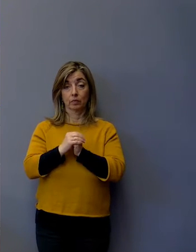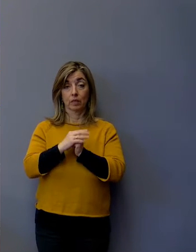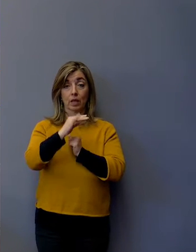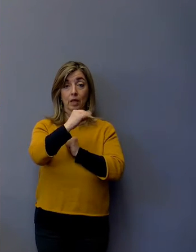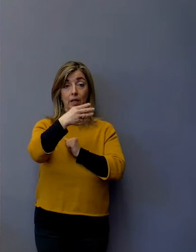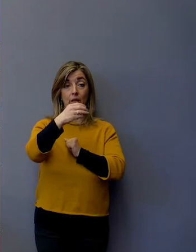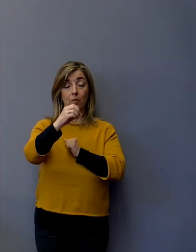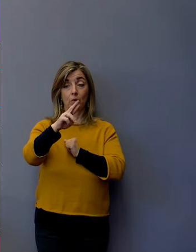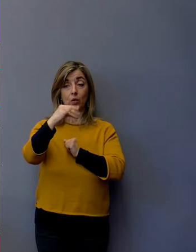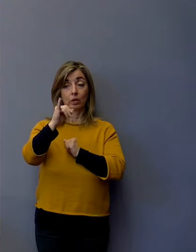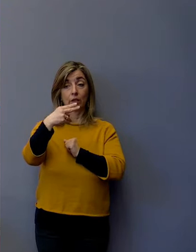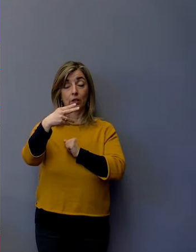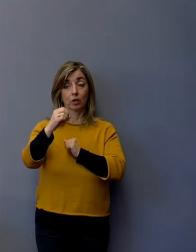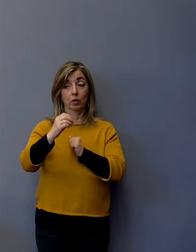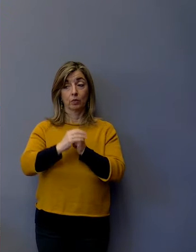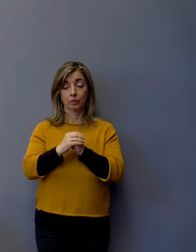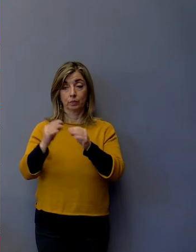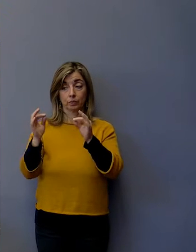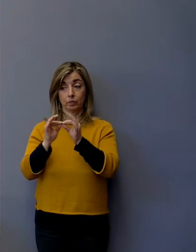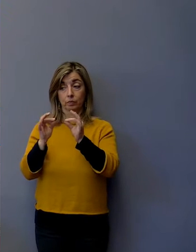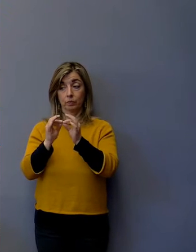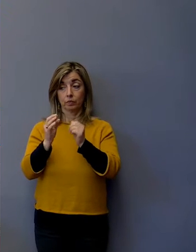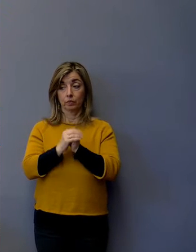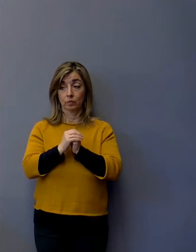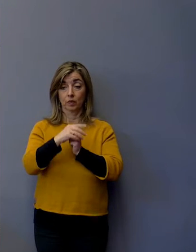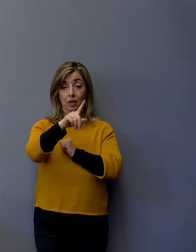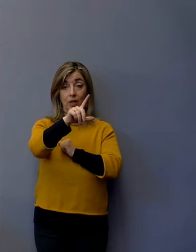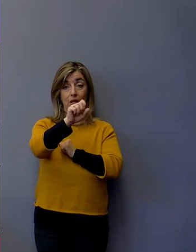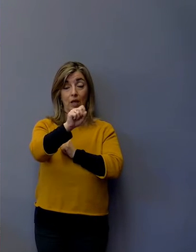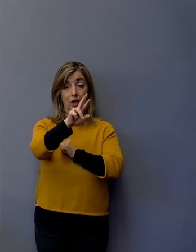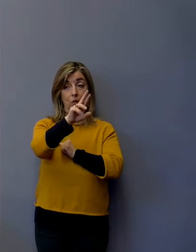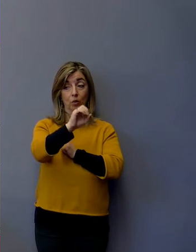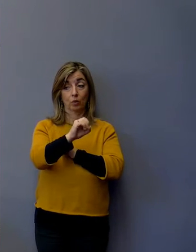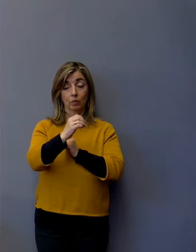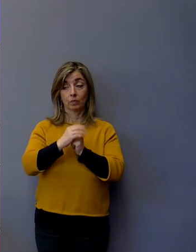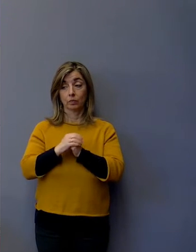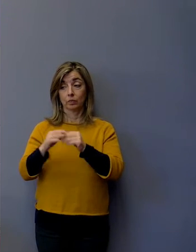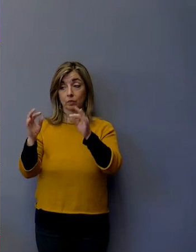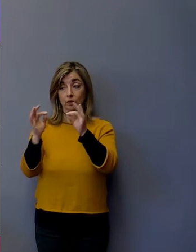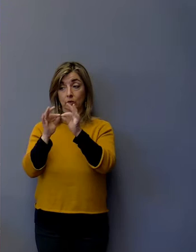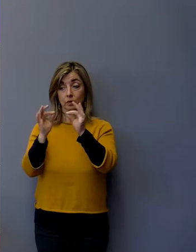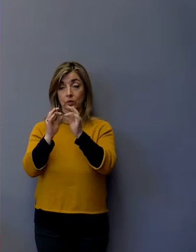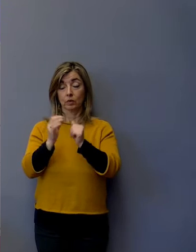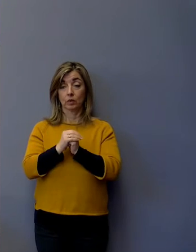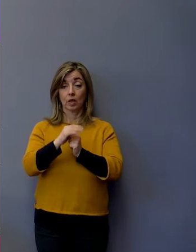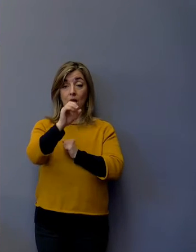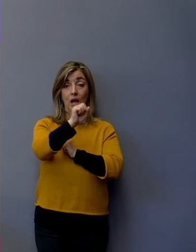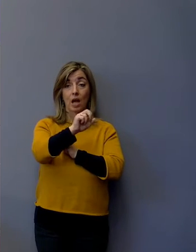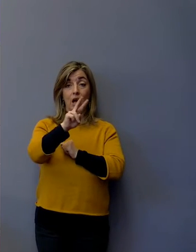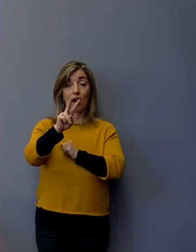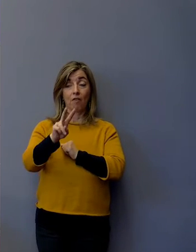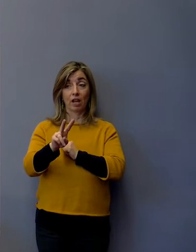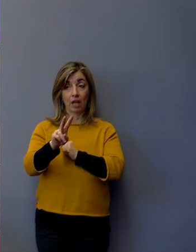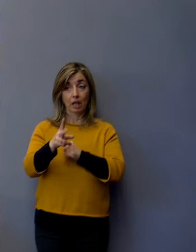immordino favorevole consigliere lauro consigliere avvenente prova a